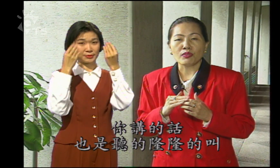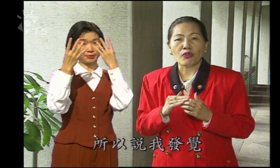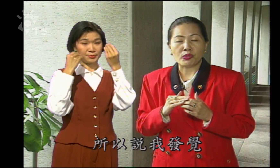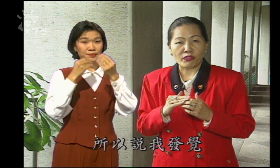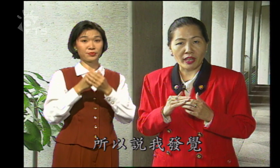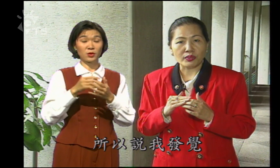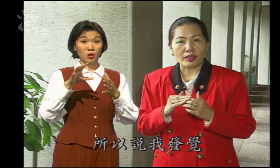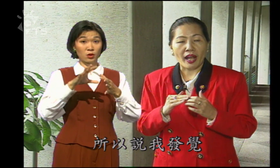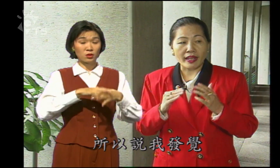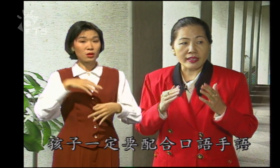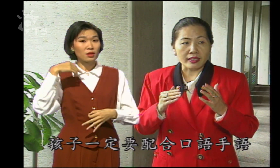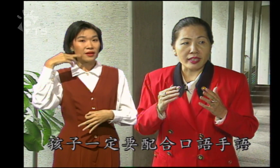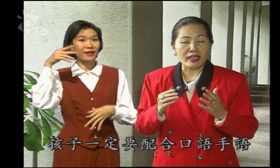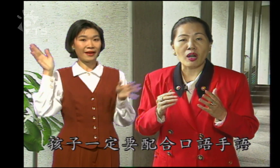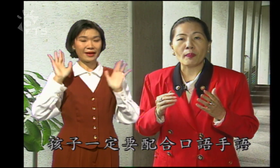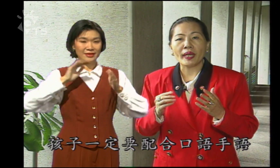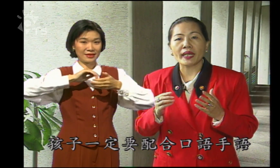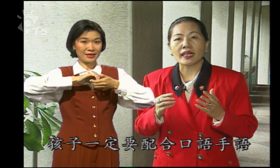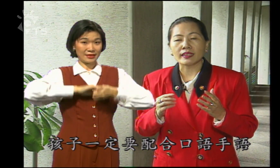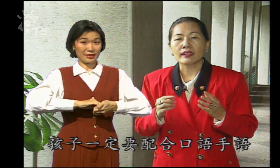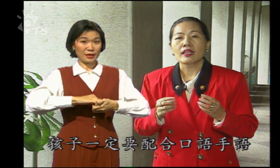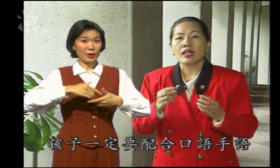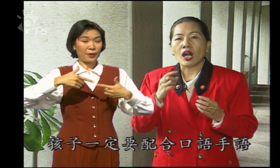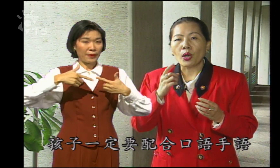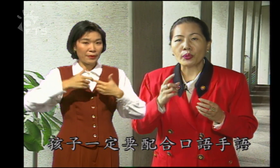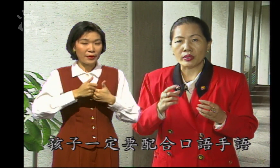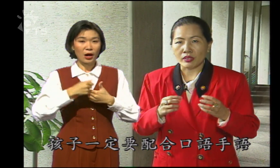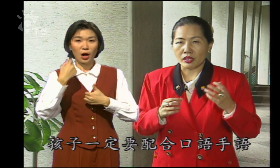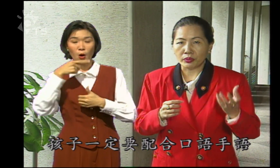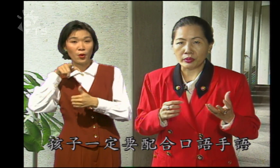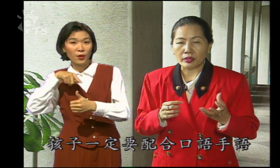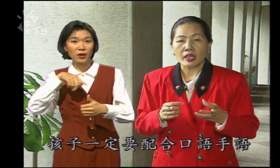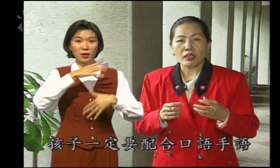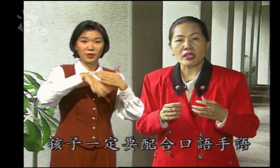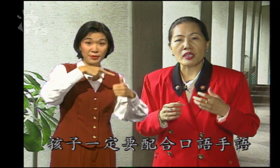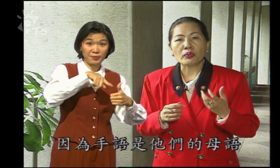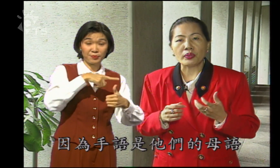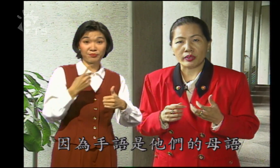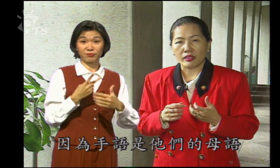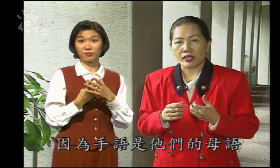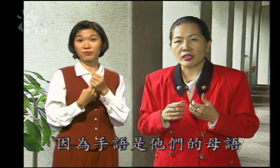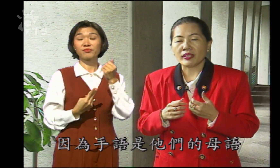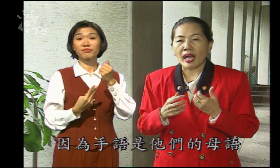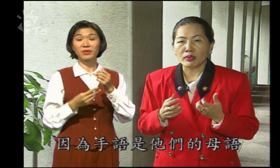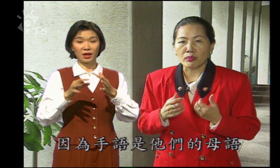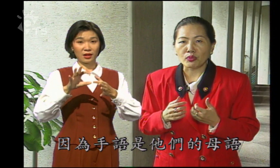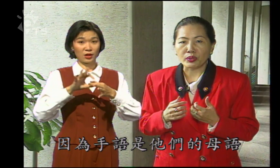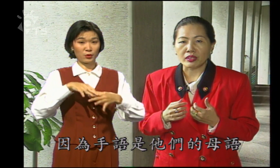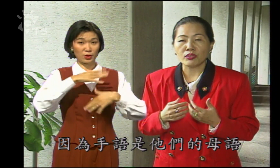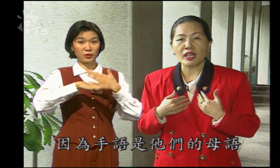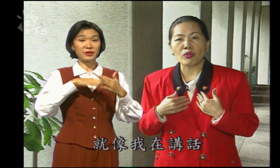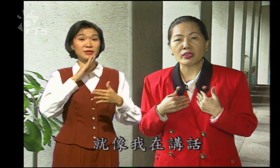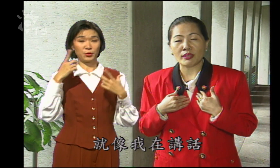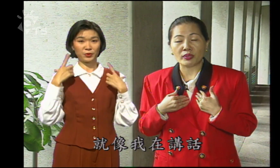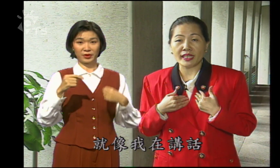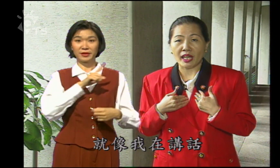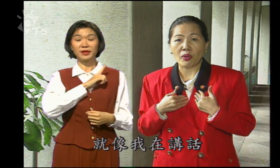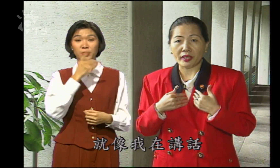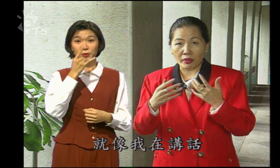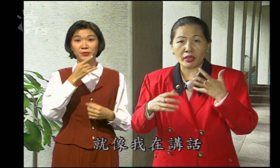我发觉孩子一定要配合口语手语，因为手语是他们的母语，就像我在讲话也会有